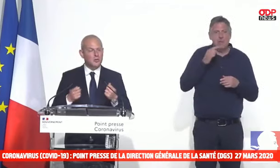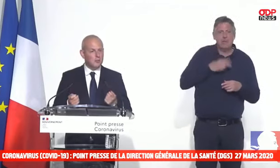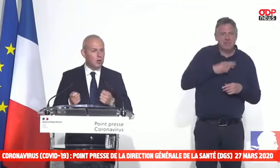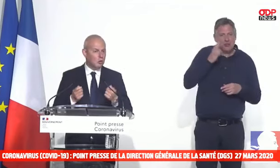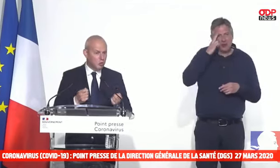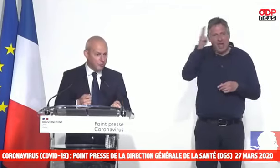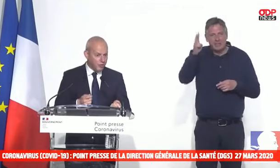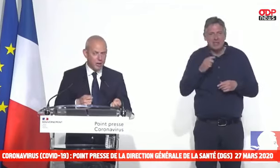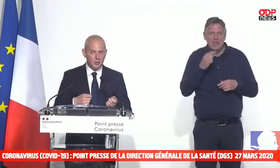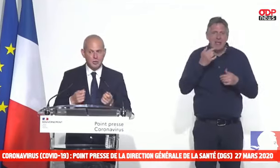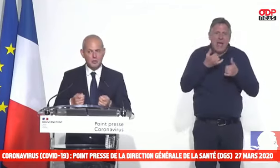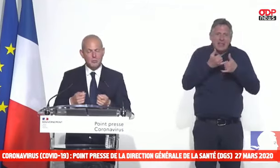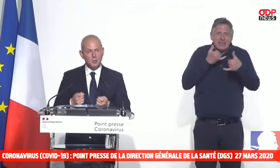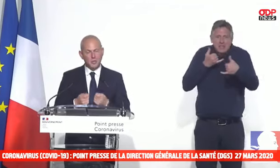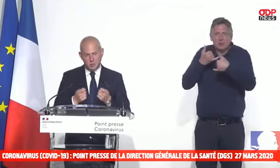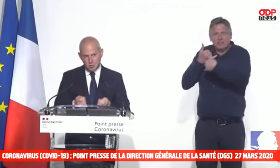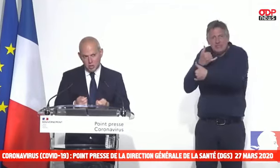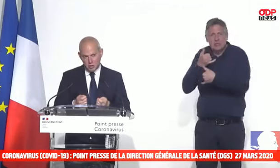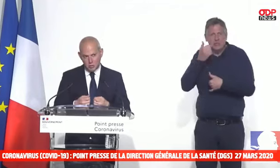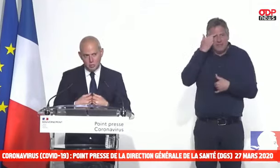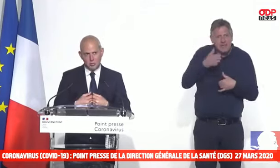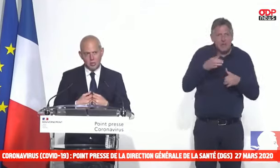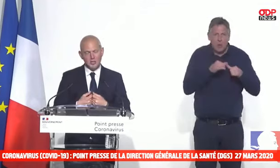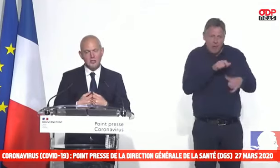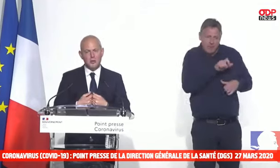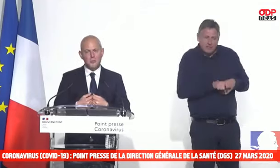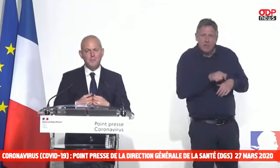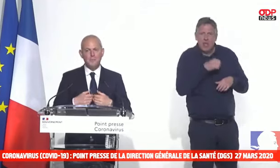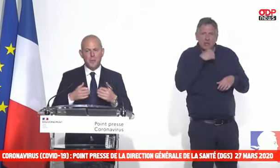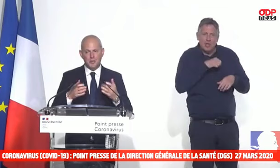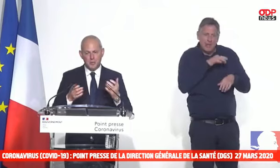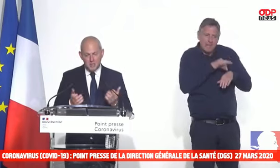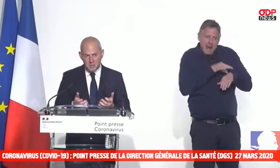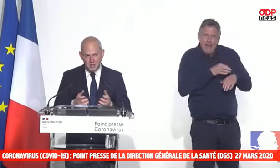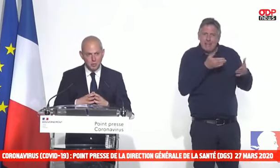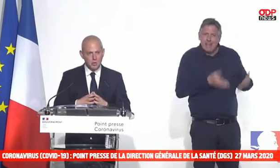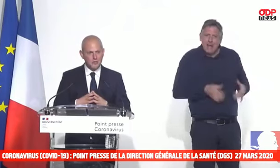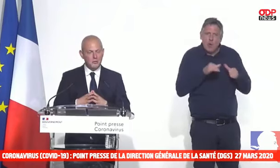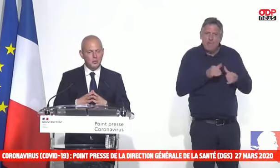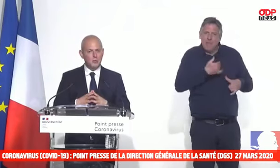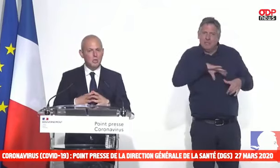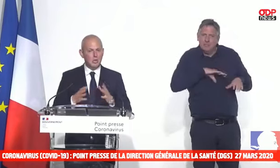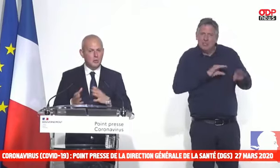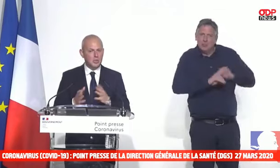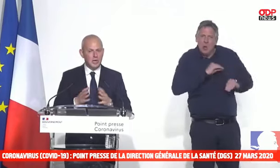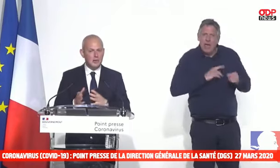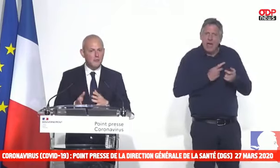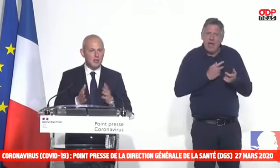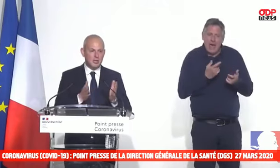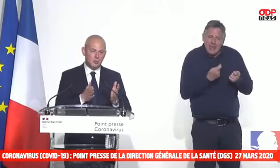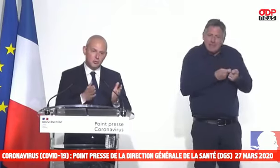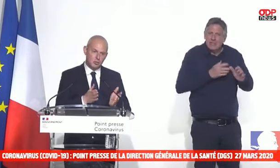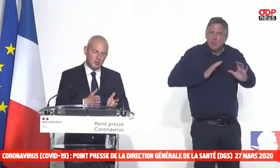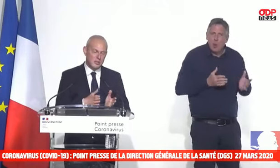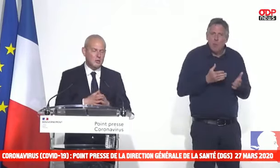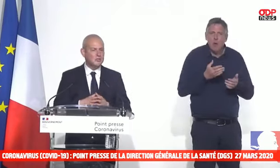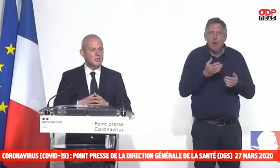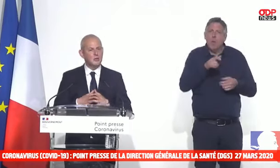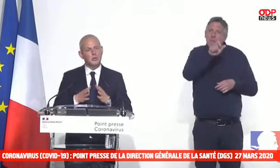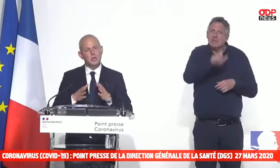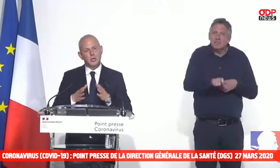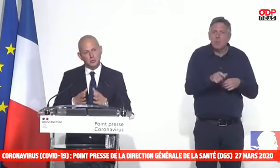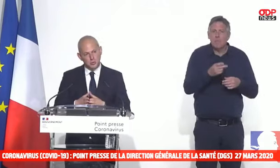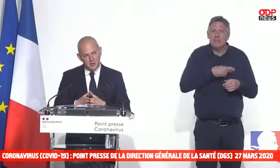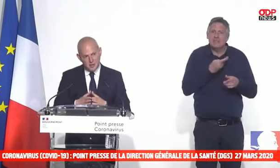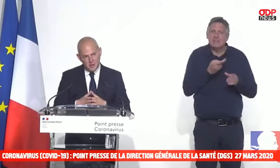pour savoir que faire en termes de prise en charge des résidents, en termes d'adaptation de leur traitement. Et donc, il y a à la fois l'intervention du médecin